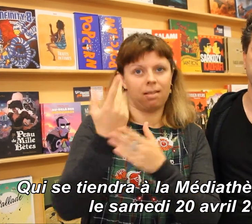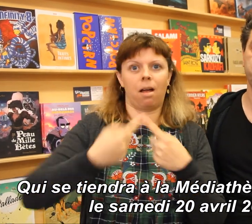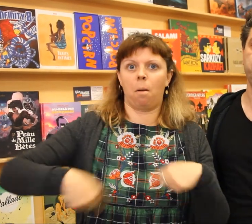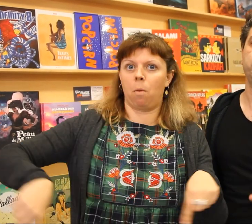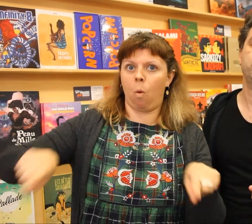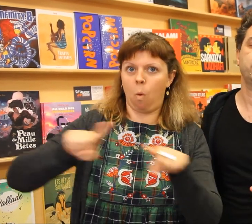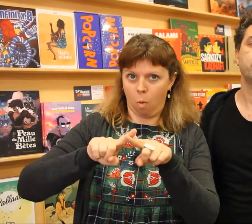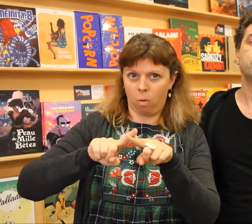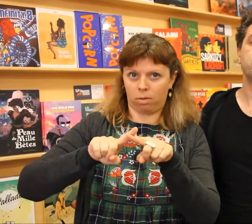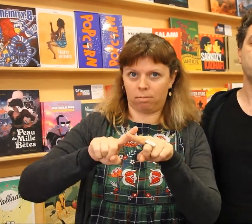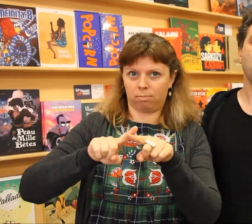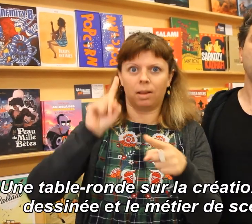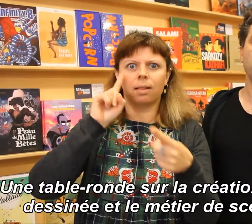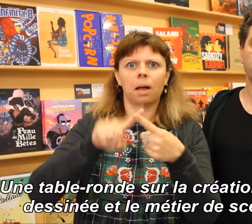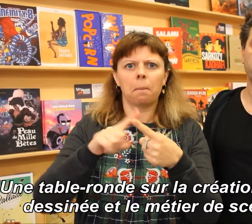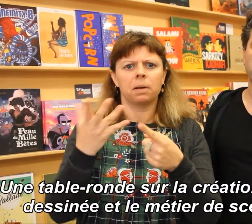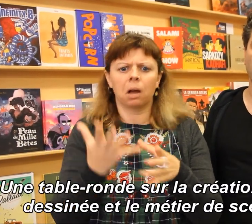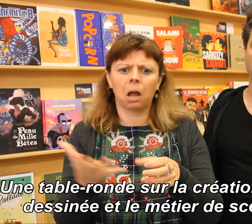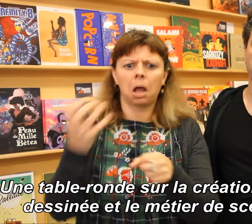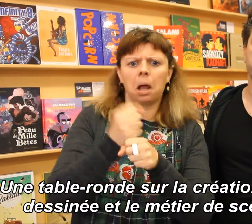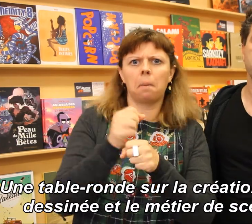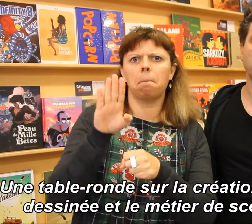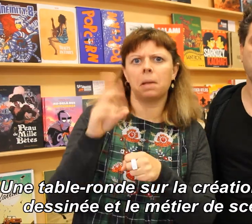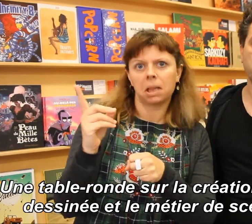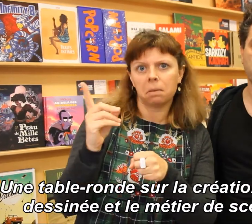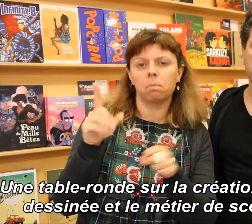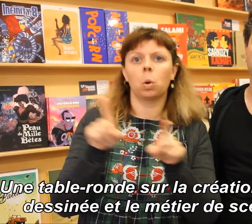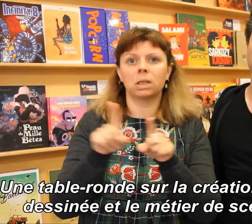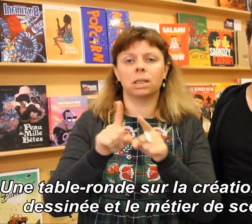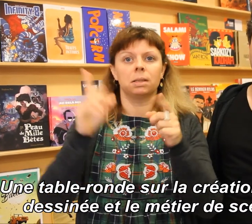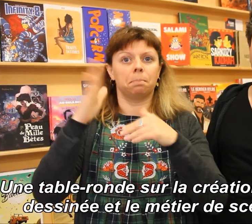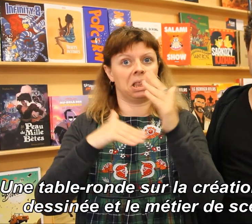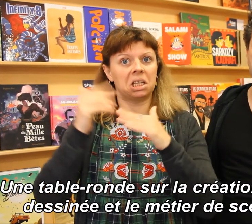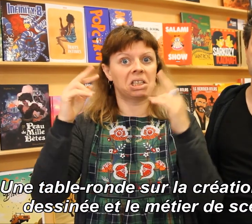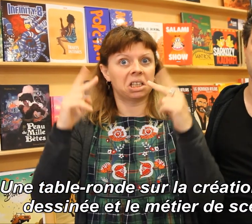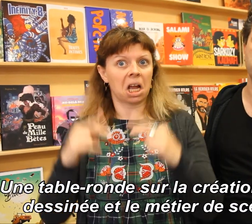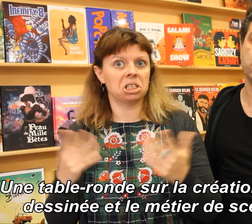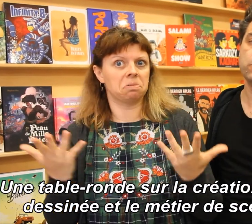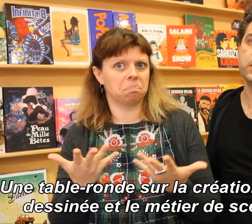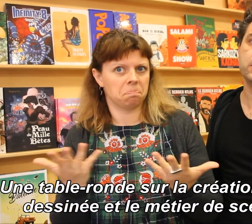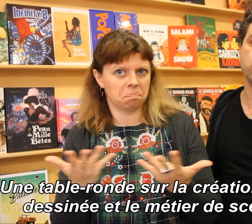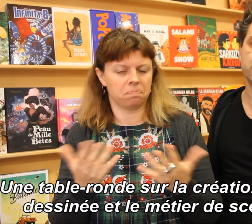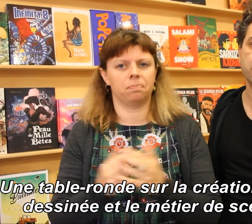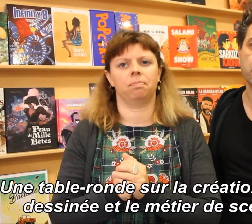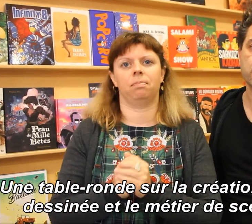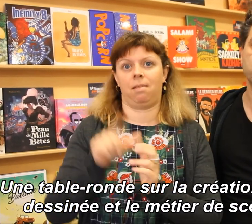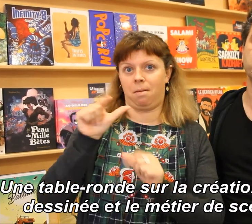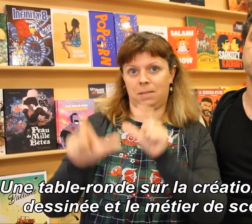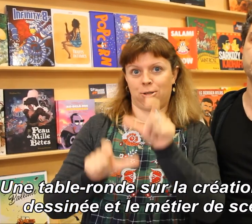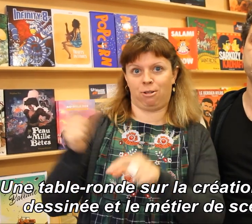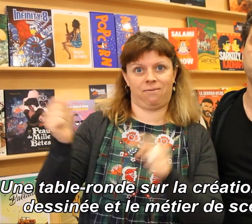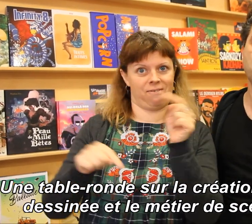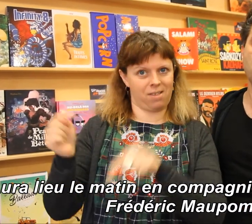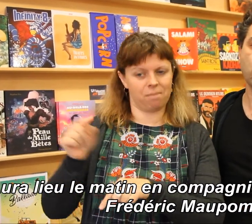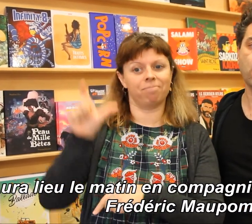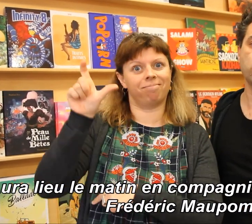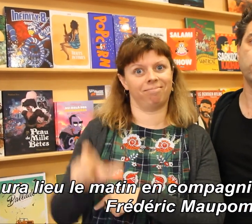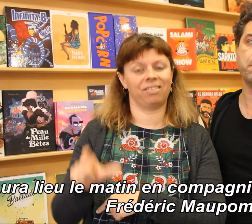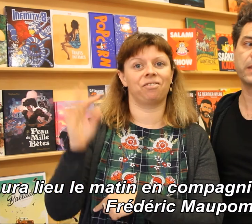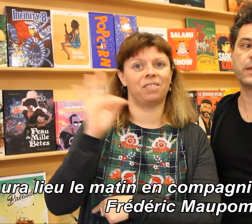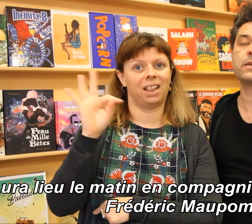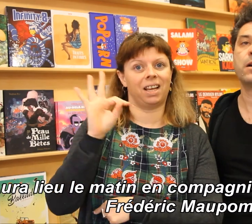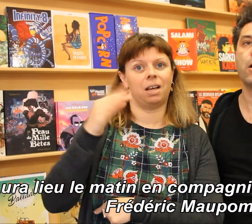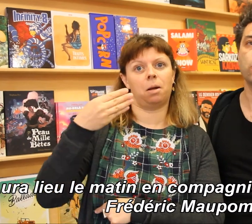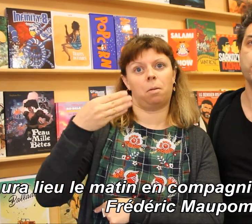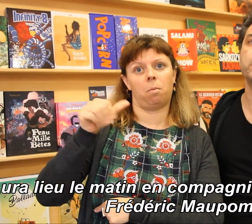avril. Une table ronde sur la création d'une bande dessinée et le métier de scénariste de bande dessinée aura lieu